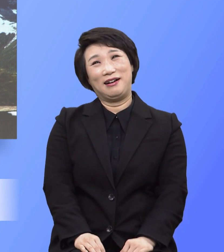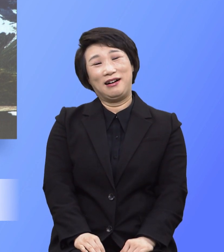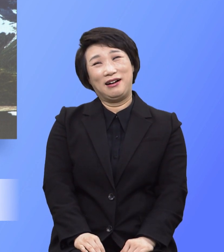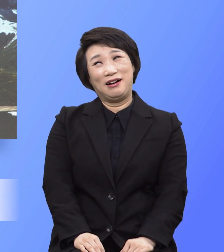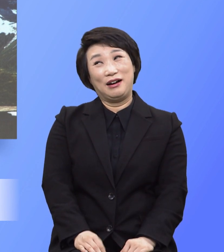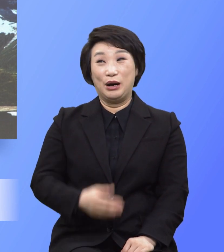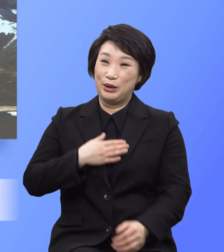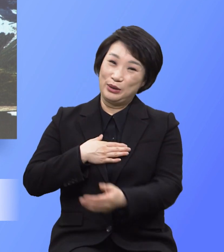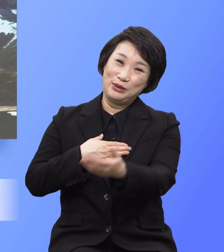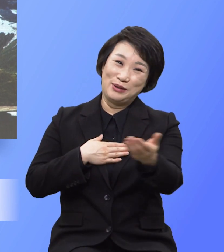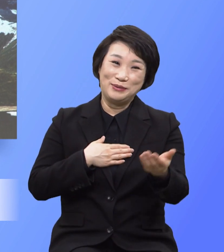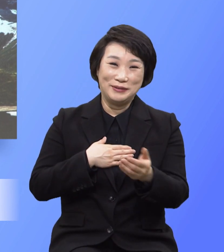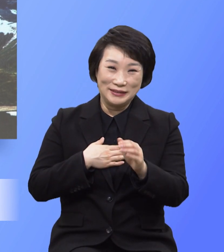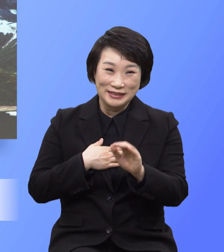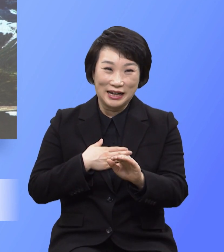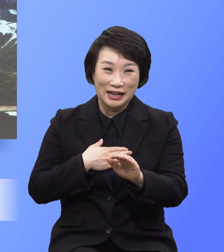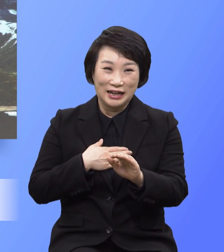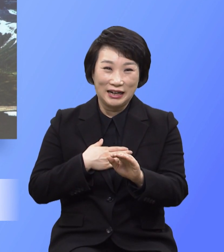여러분은